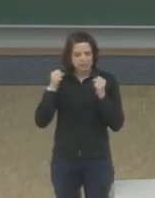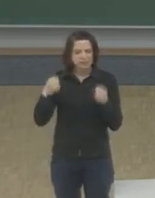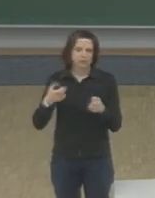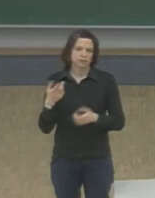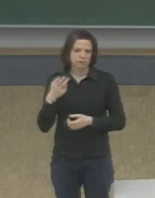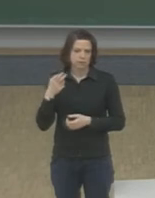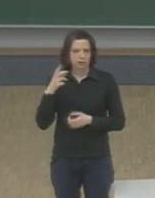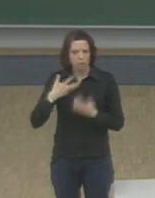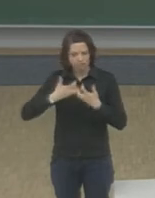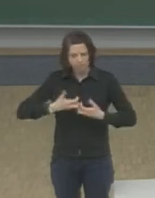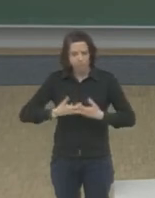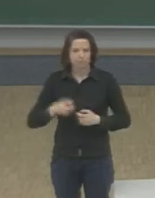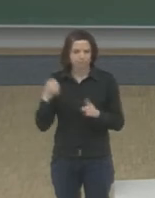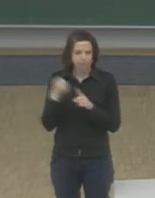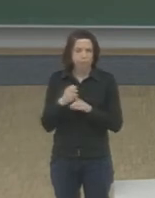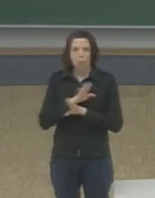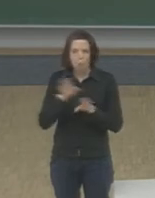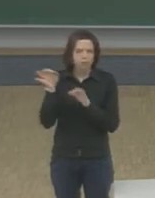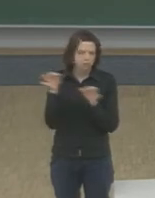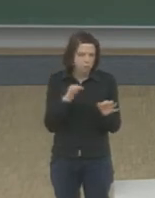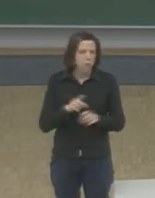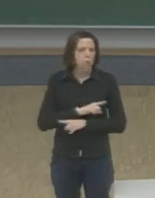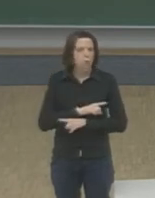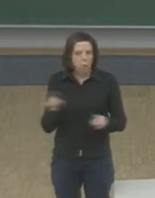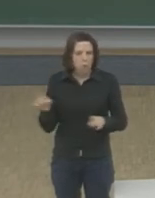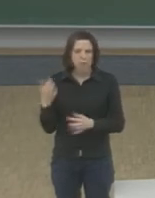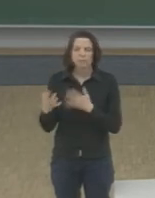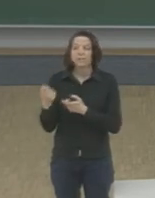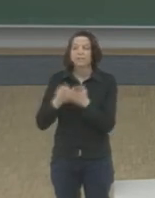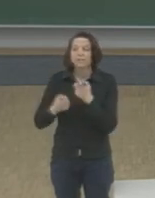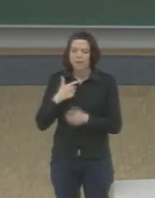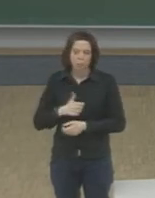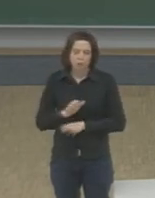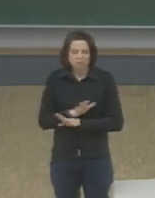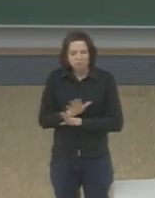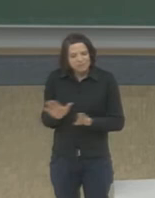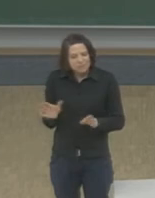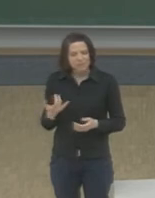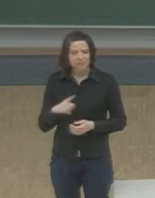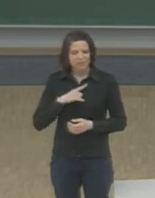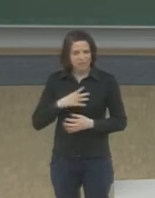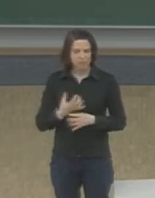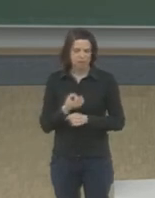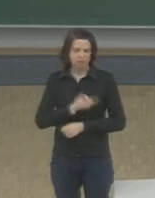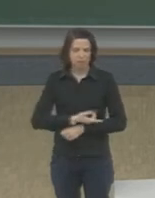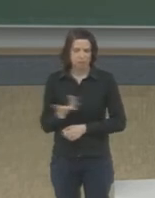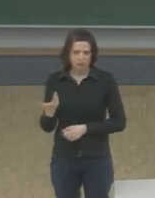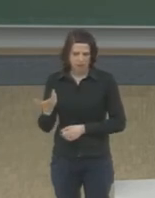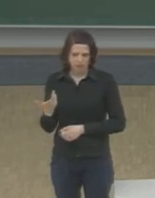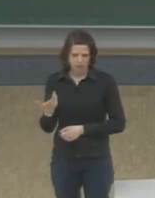sogar sich seines Verstandes auch ohne Führung und Verführung durch die Mathematik zu bedienen. Dieses Sapere Aude